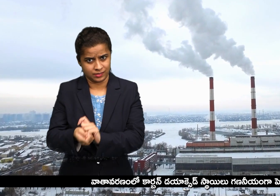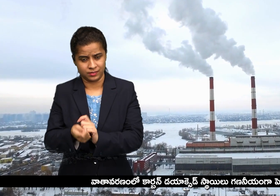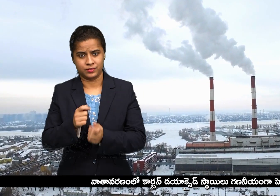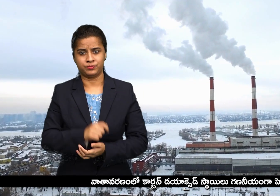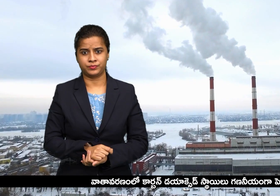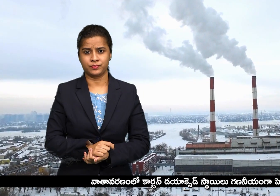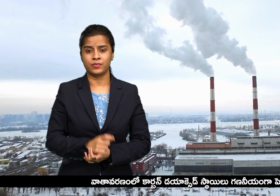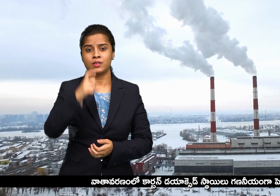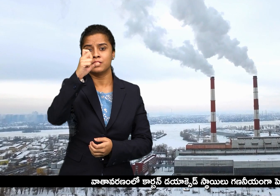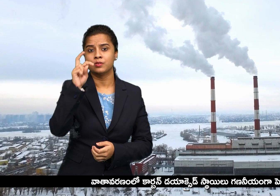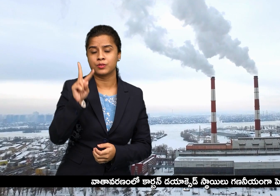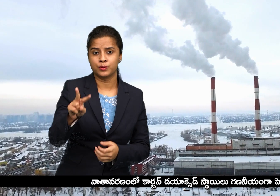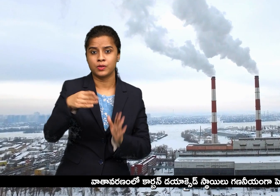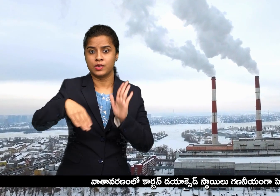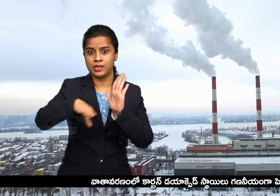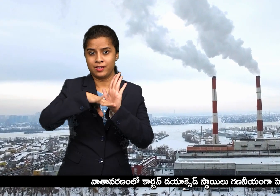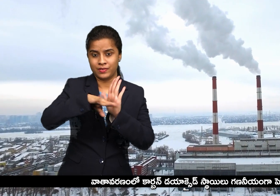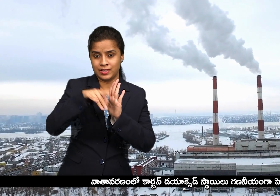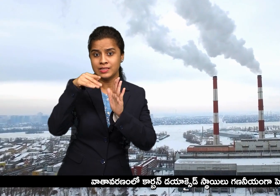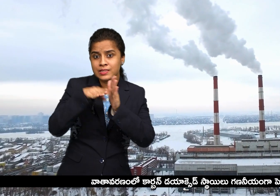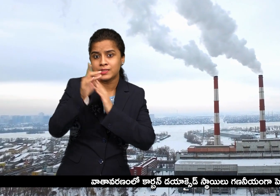వాతావరణంలో కార్బన్ డయాక్సైడ్ స్థాయిలు గణనీయంగా పెరిగాయి.